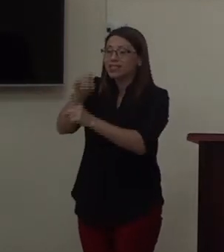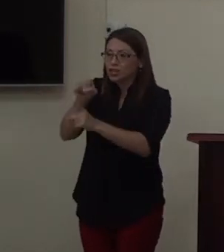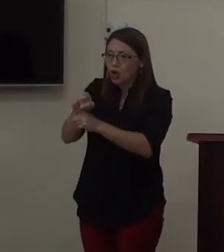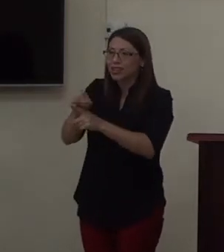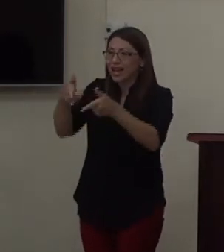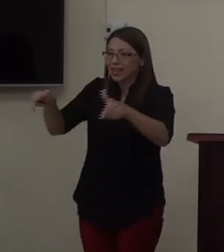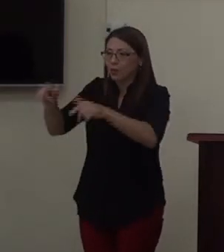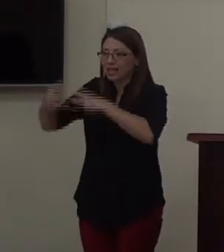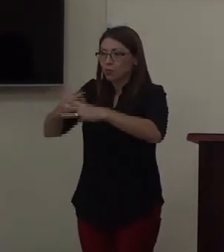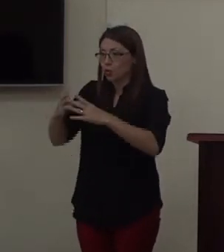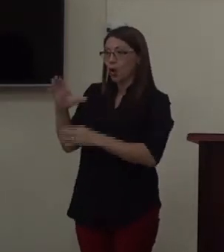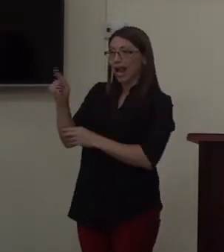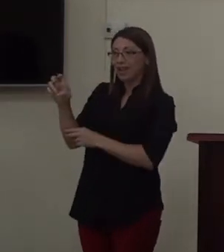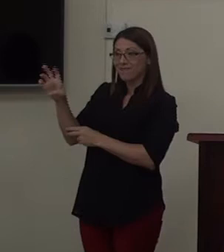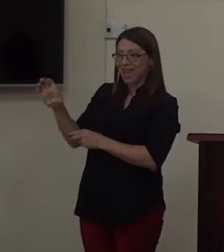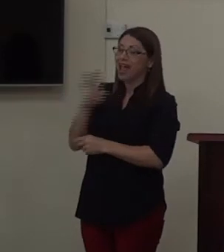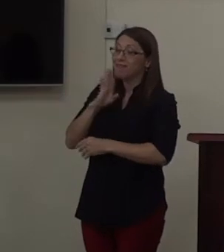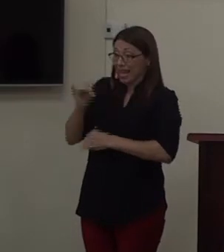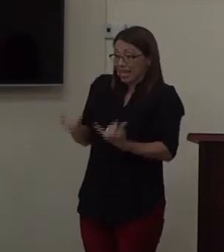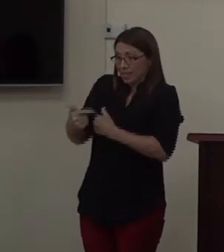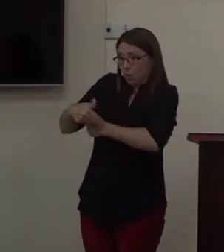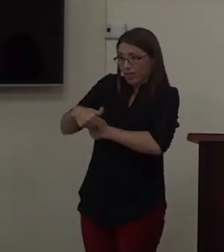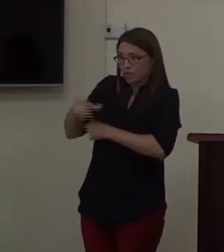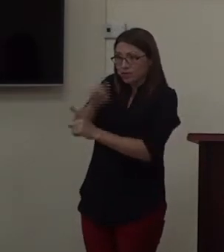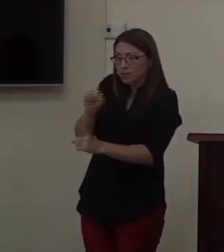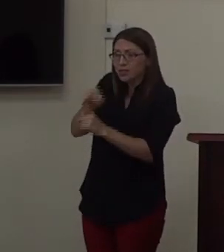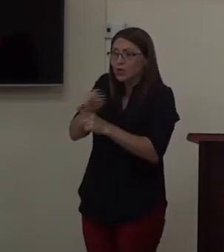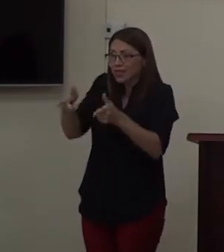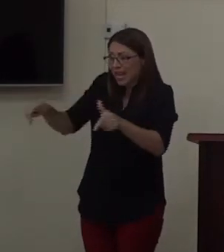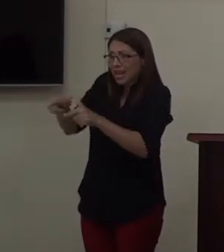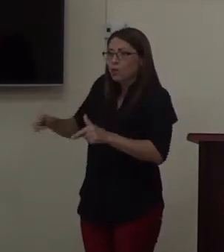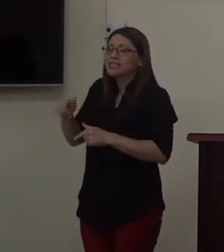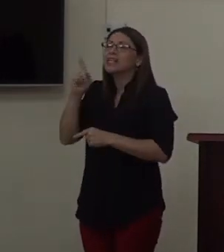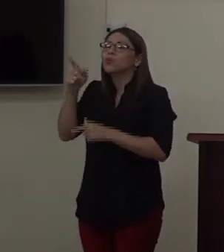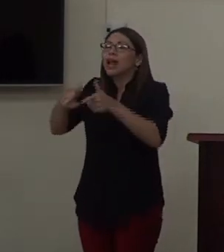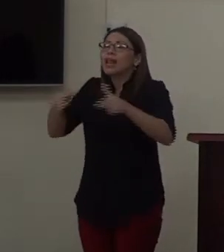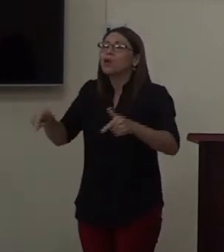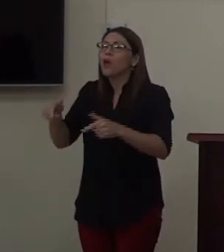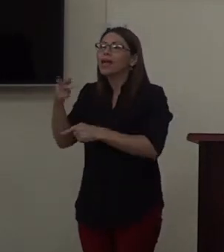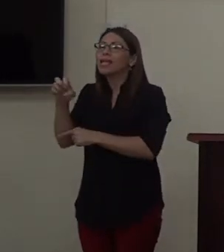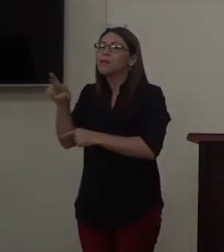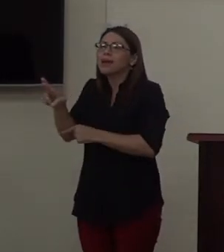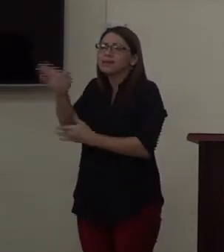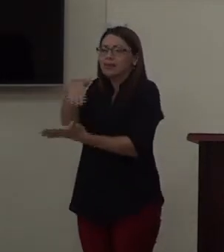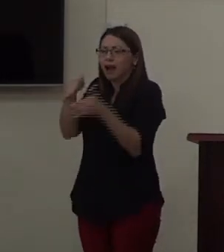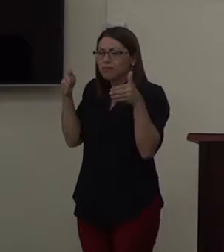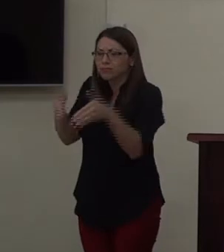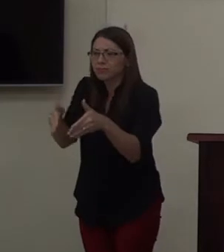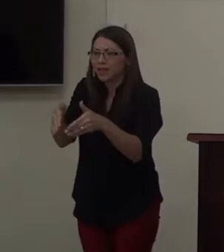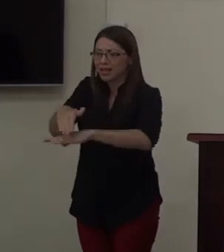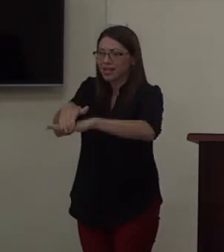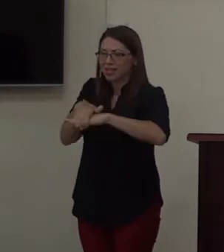habla de que en este momento, ¿verdad? La situación de las lenguas del mundo es de una lengua hipercentral, el inglés, ¿verdad? Y esa lengua